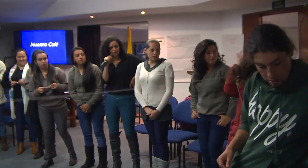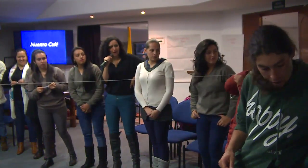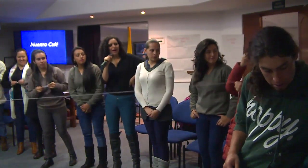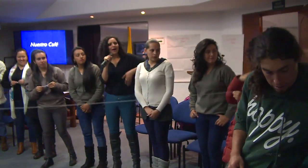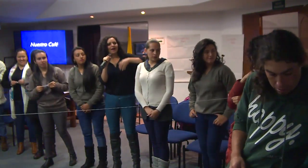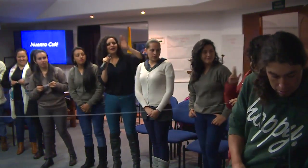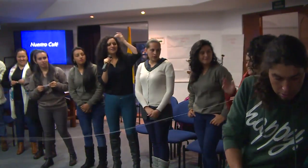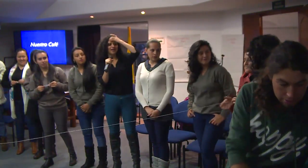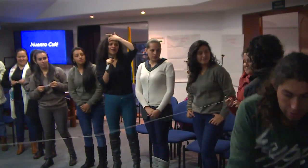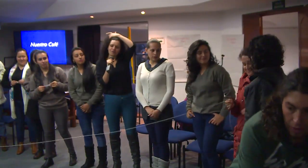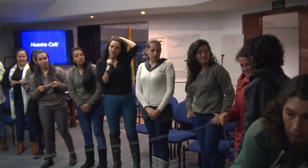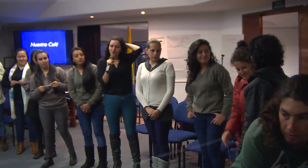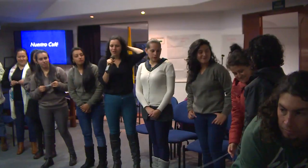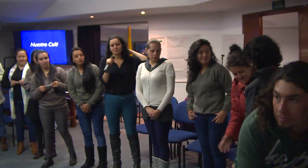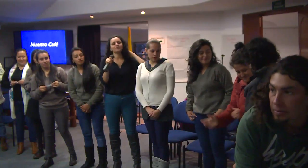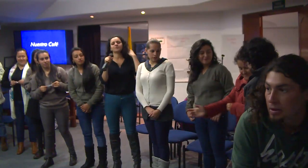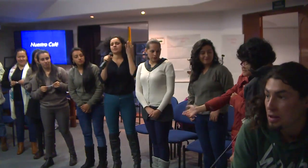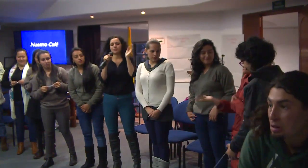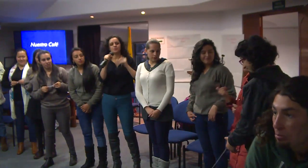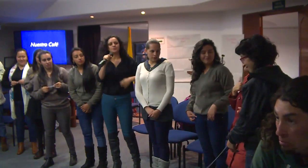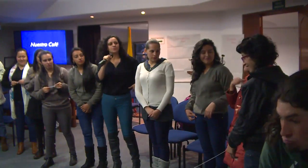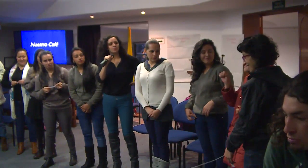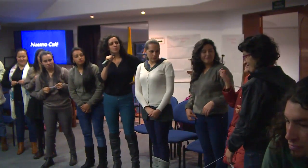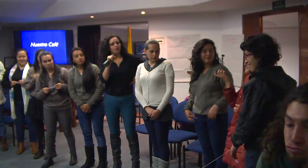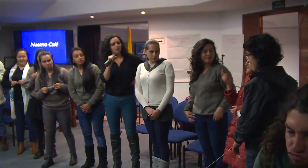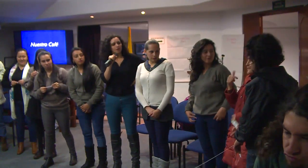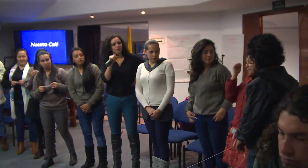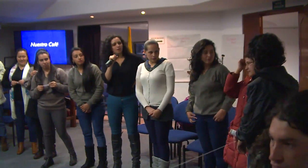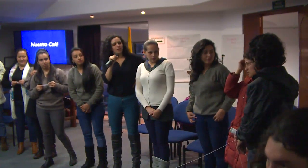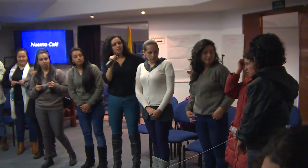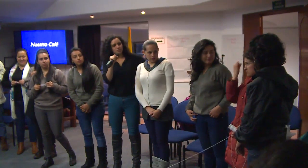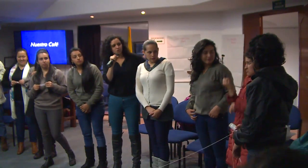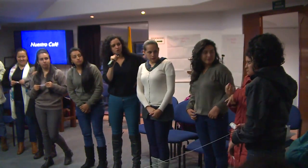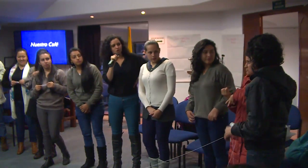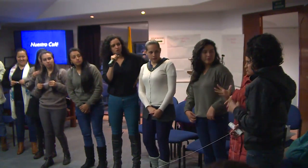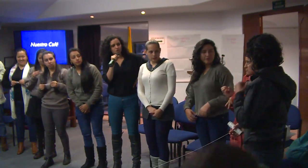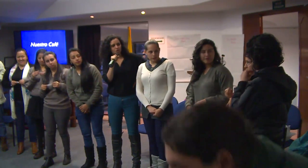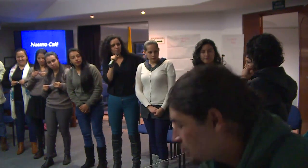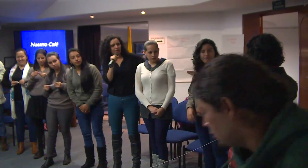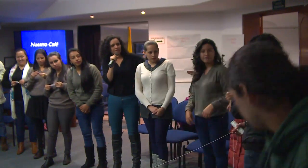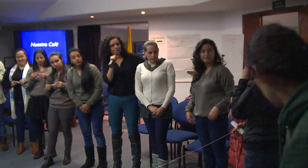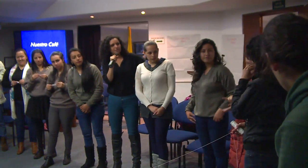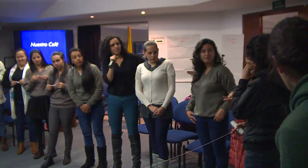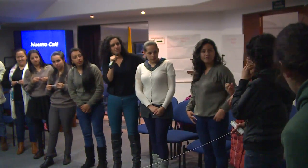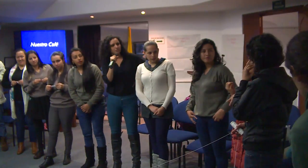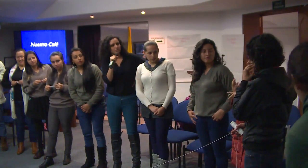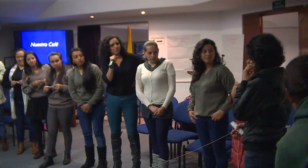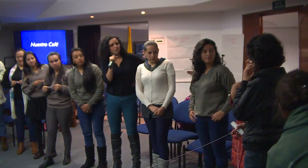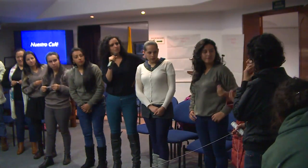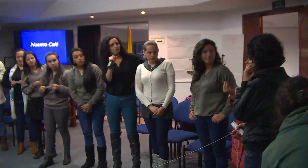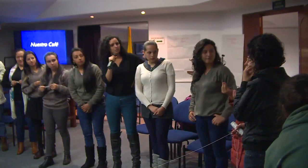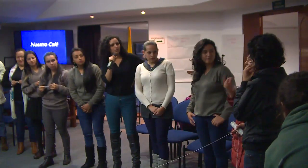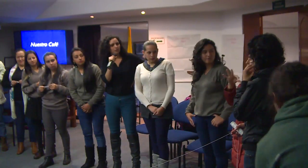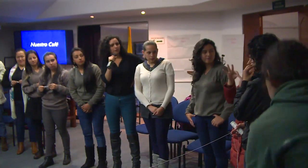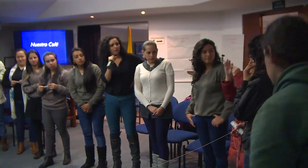¿Respondo? Ah, estaba confundida. Bueno, no, no. Yo soy maestra.